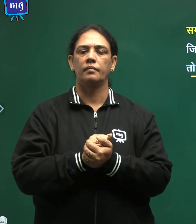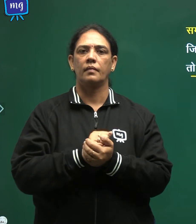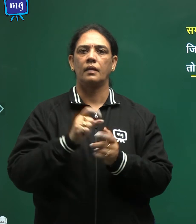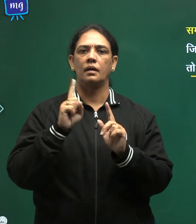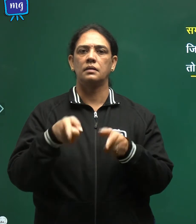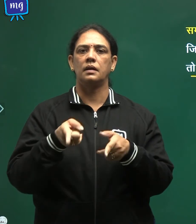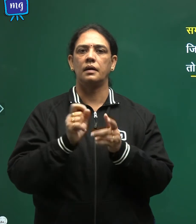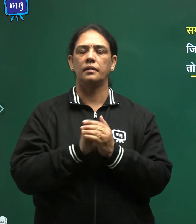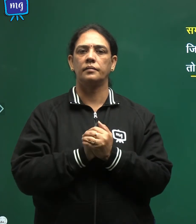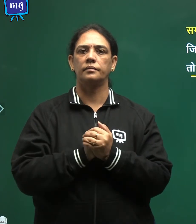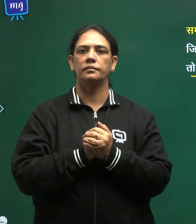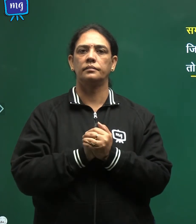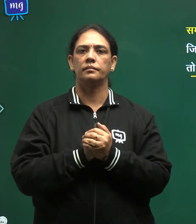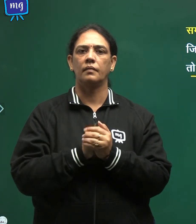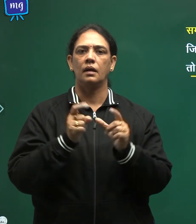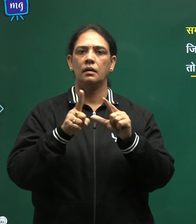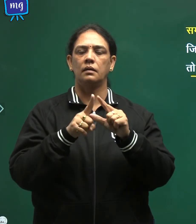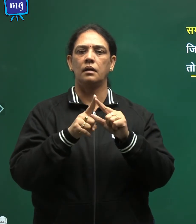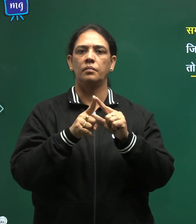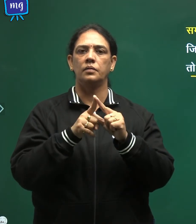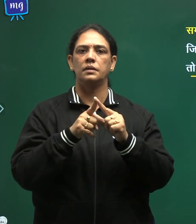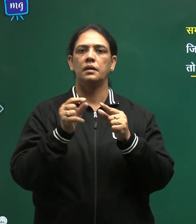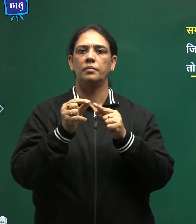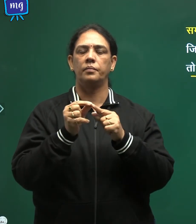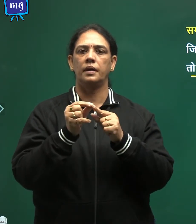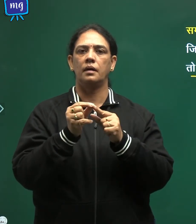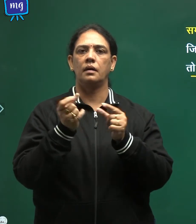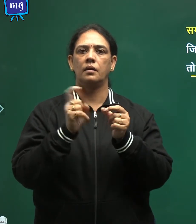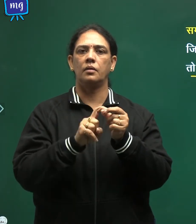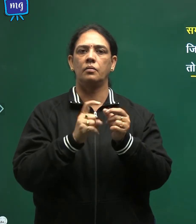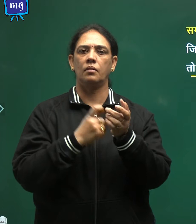इसलिए त्रिभुज PQR